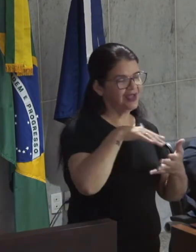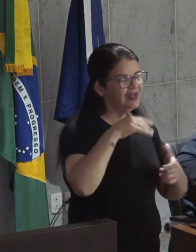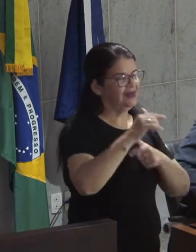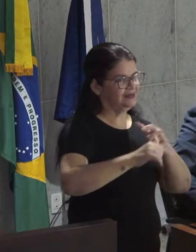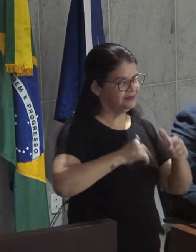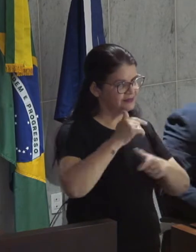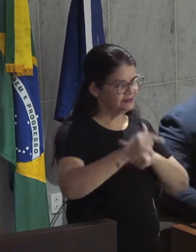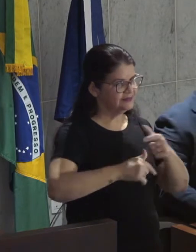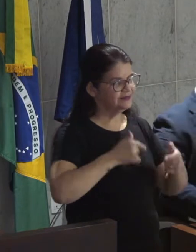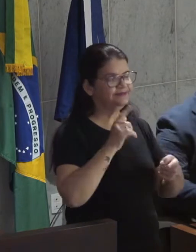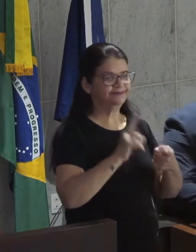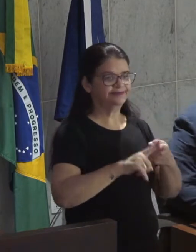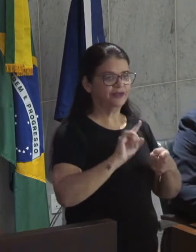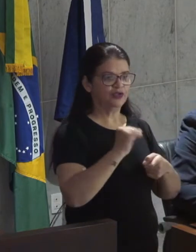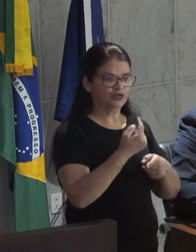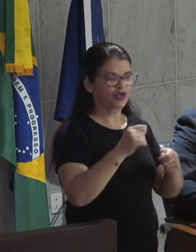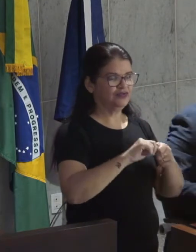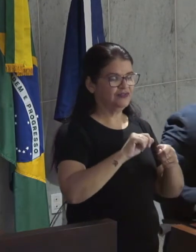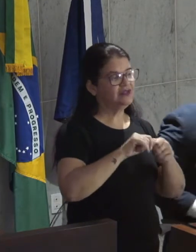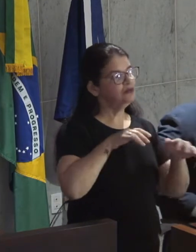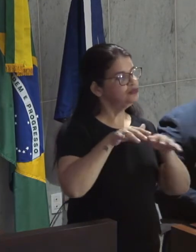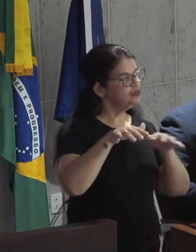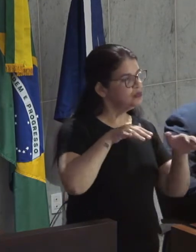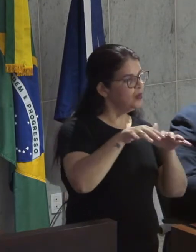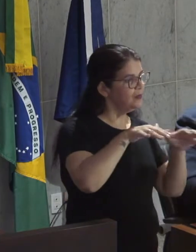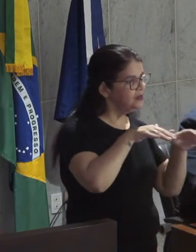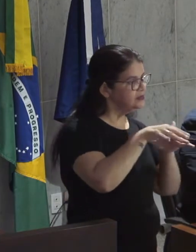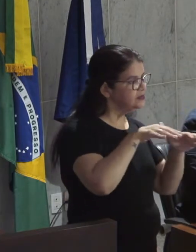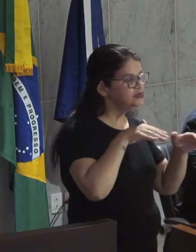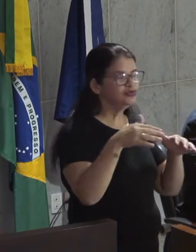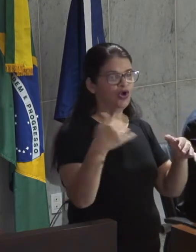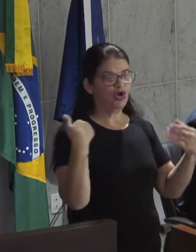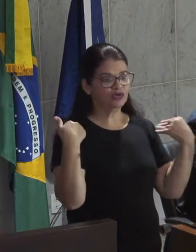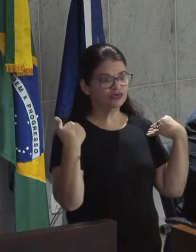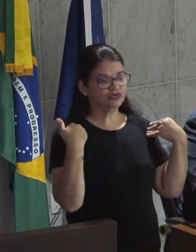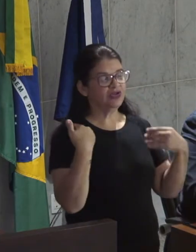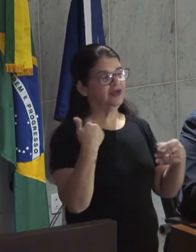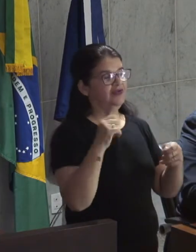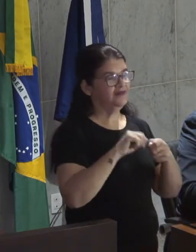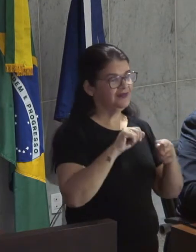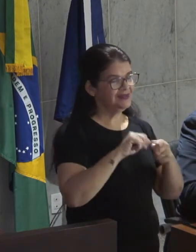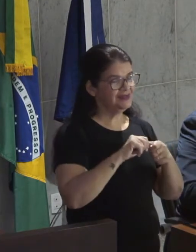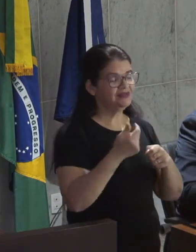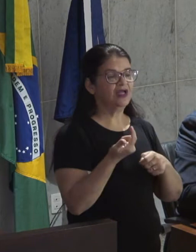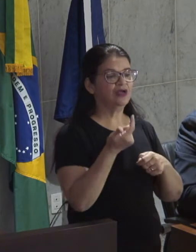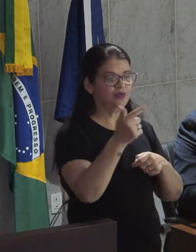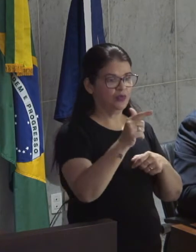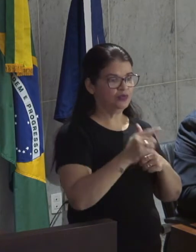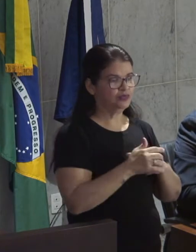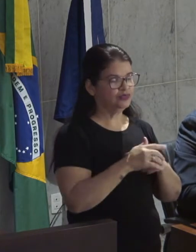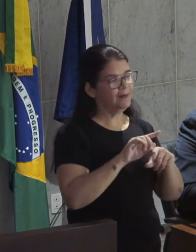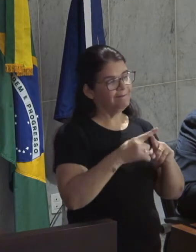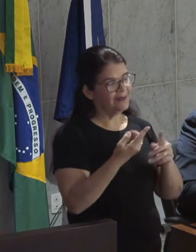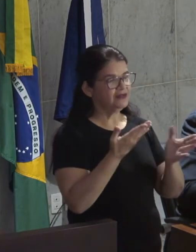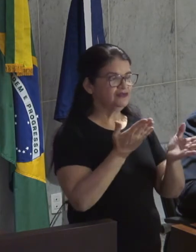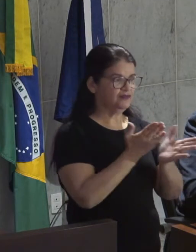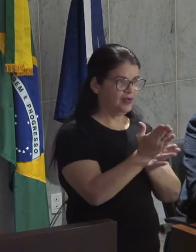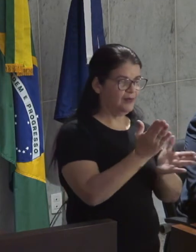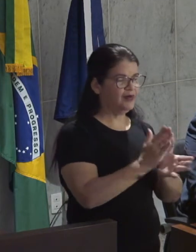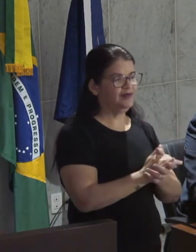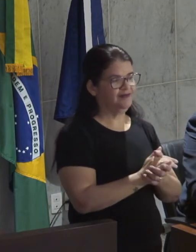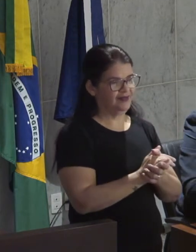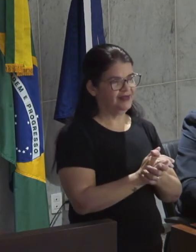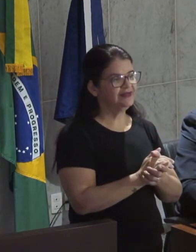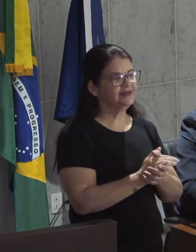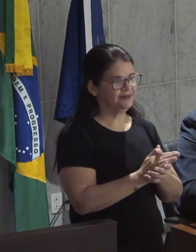também. Nós fizemos mobilizações e outros fizeram, mas a medida foi aprovada e